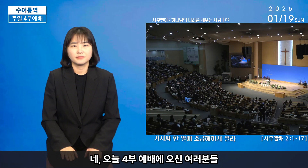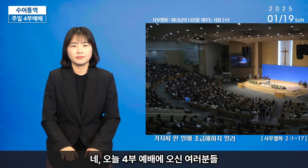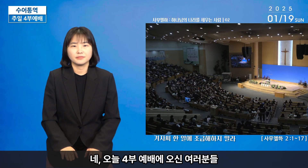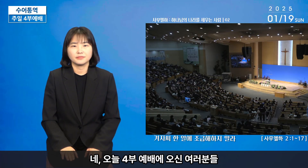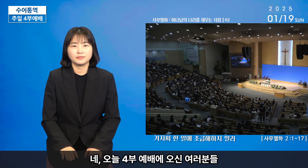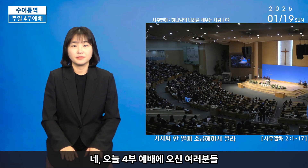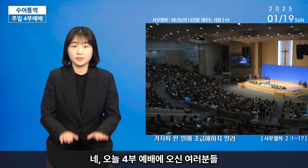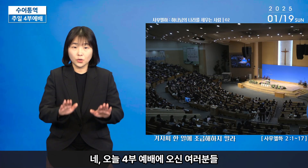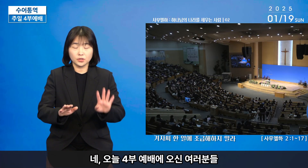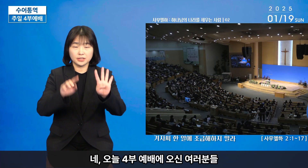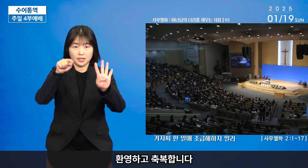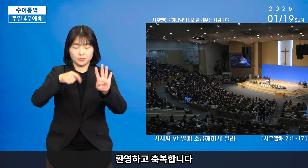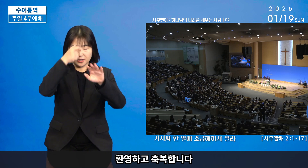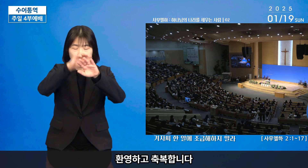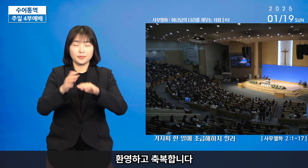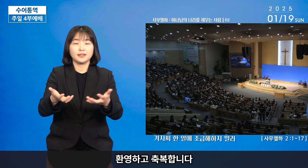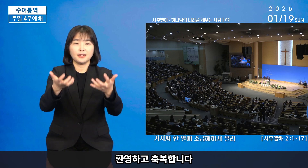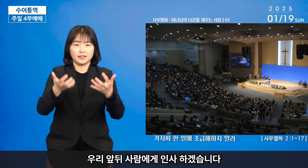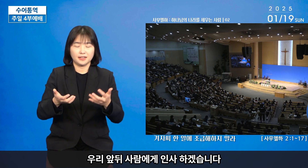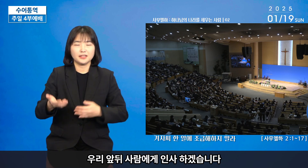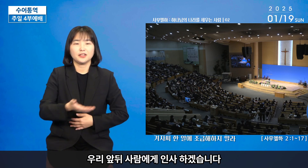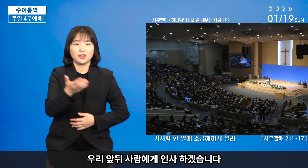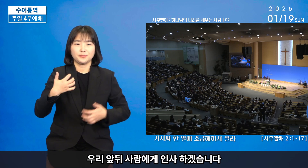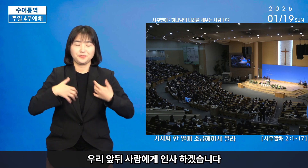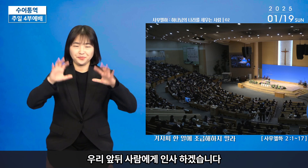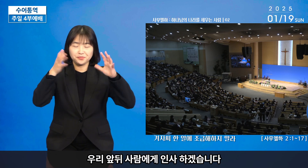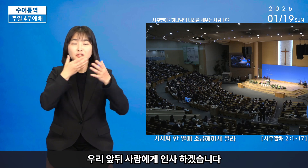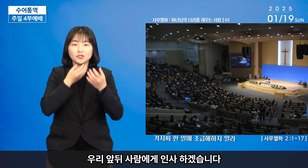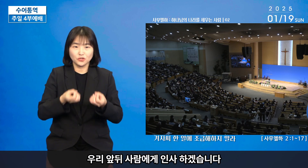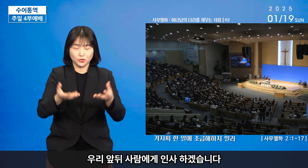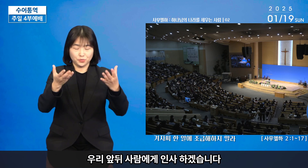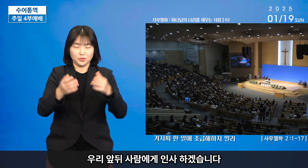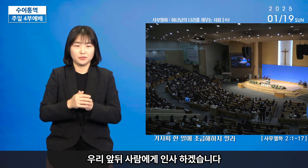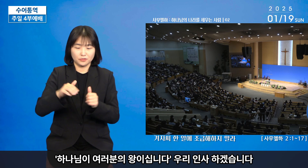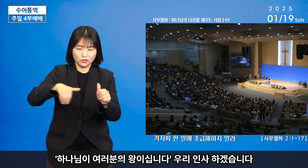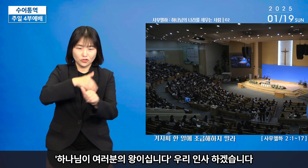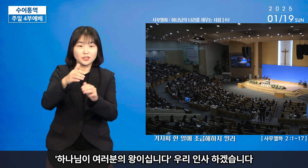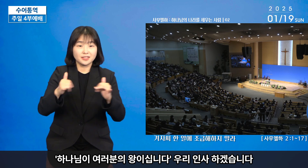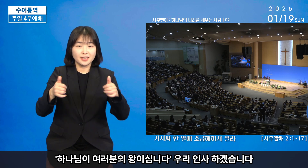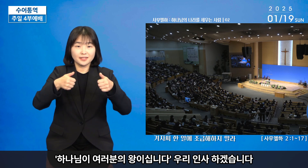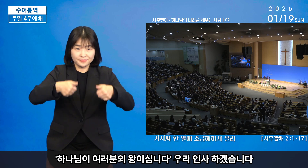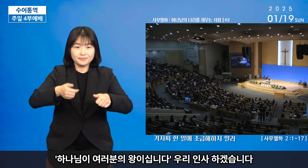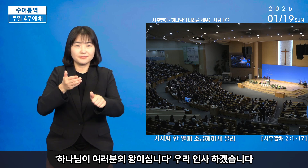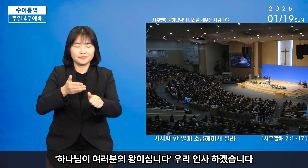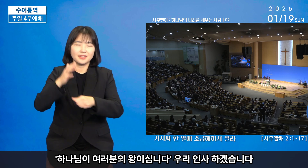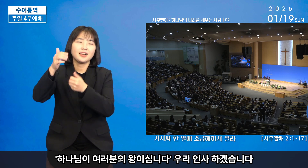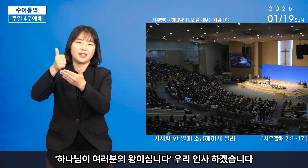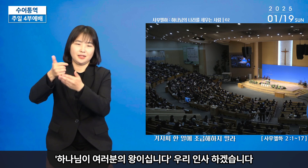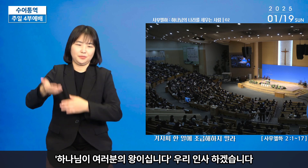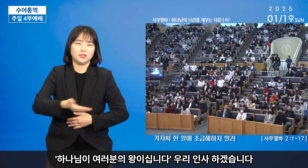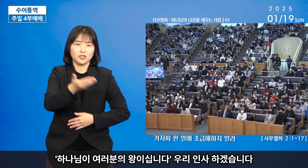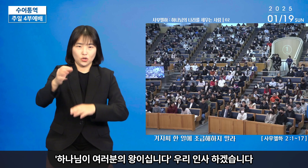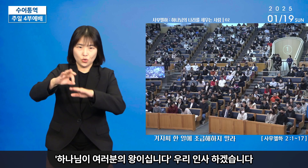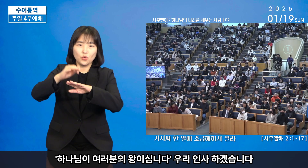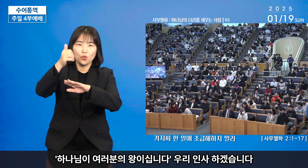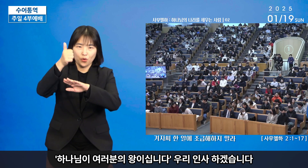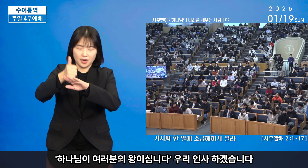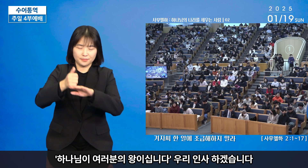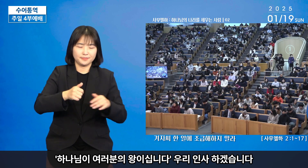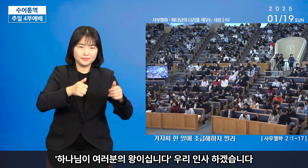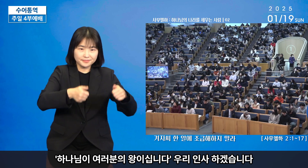네, 오늘 사부 예배 오신 여러분들 환영하고 축복합니다. 우리 앞뒤 사람에게 인사하겠습니다. 하나님이 여러분의 왕이십니다. 우리